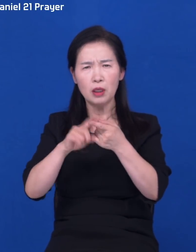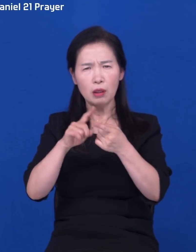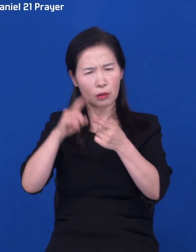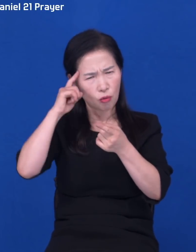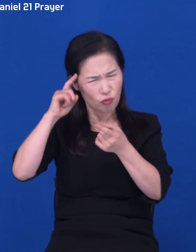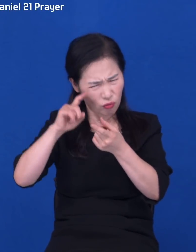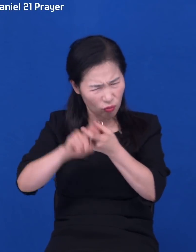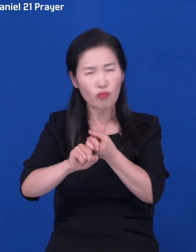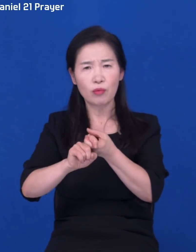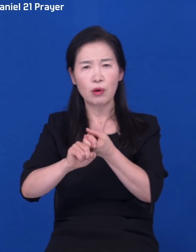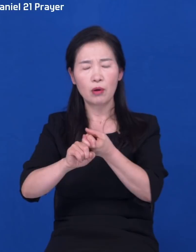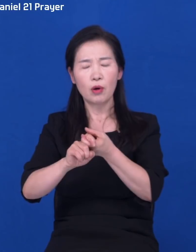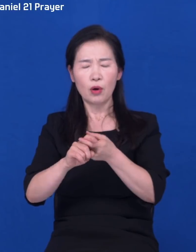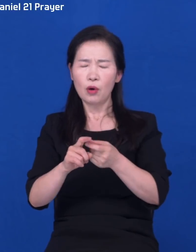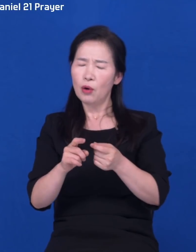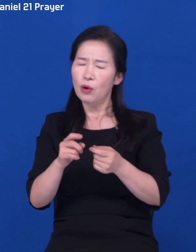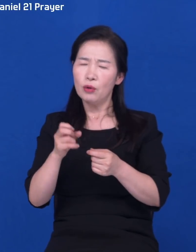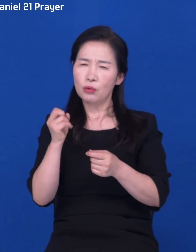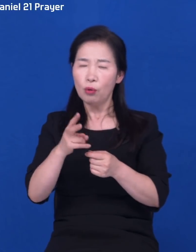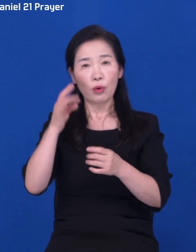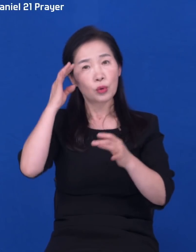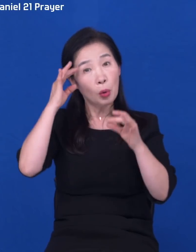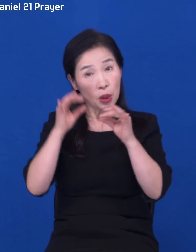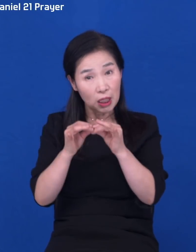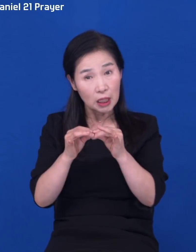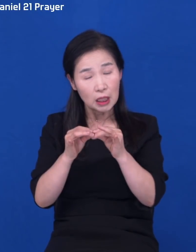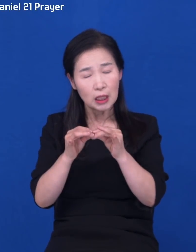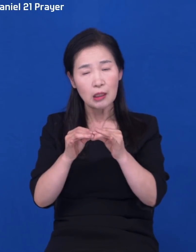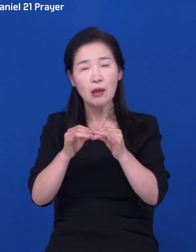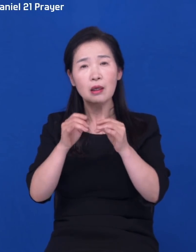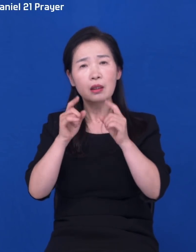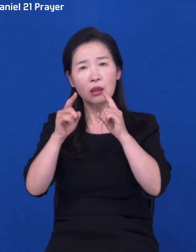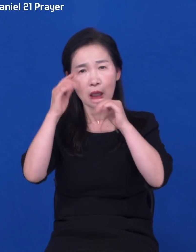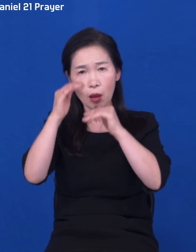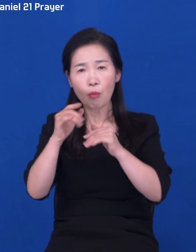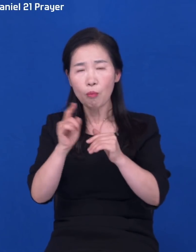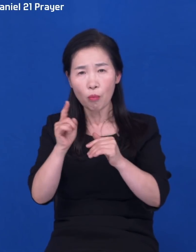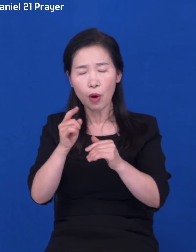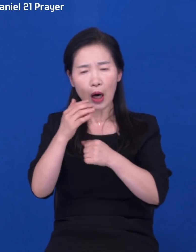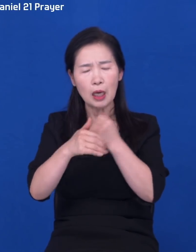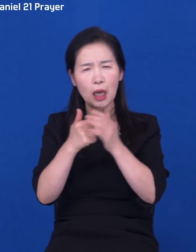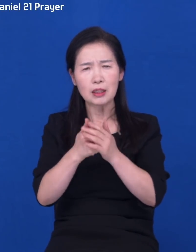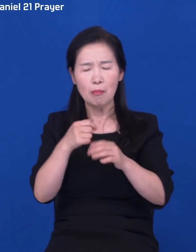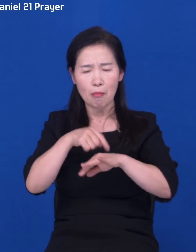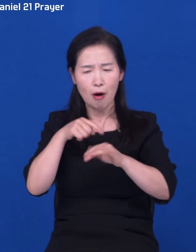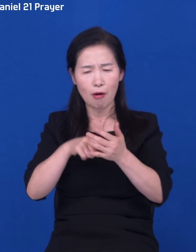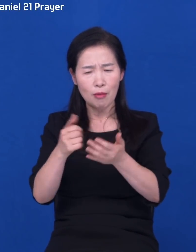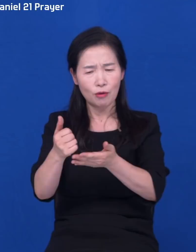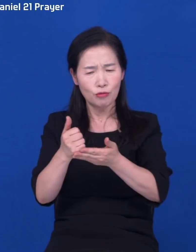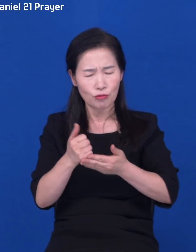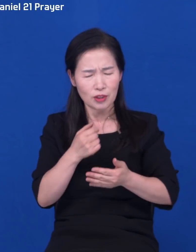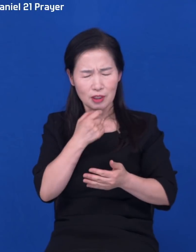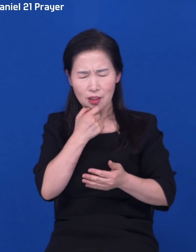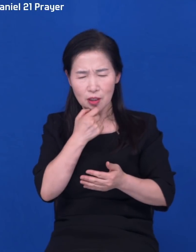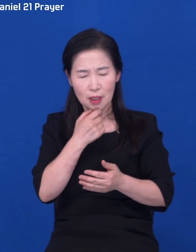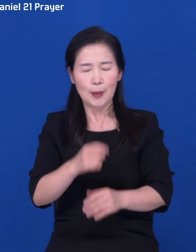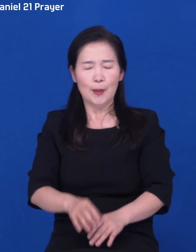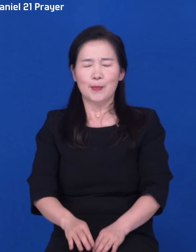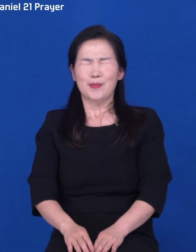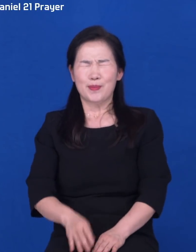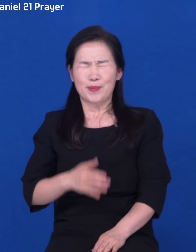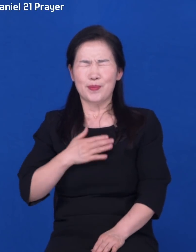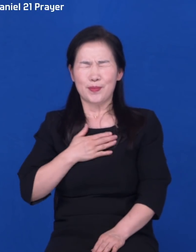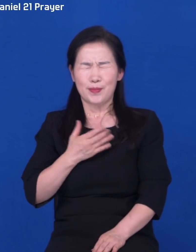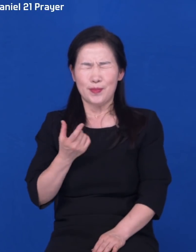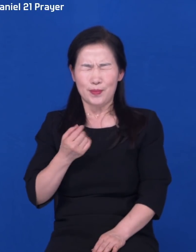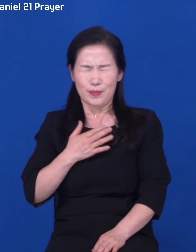너무 동의가 되는 말이 하나님을 마음에 두기 싫어하며 그냥 이렇게 읽다가 나네? 난데? 이렇게